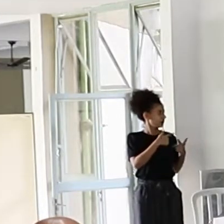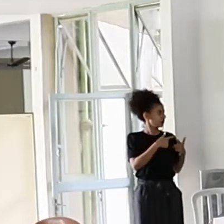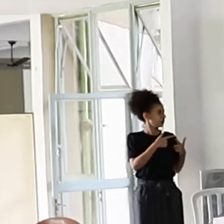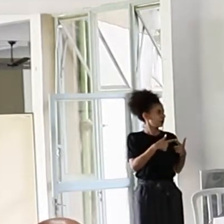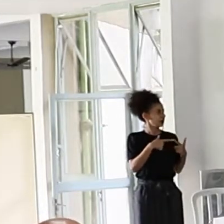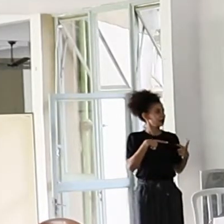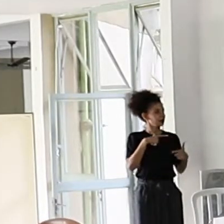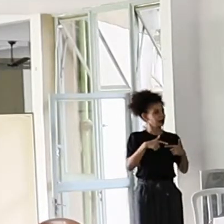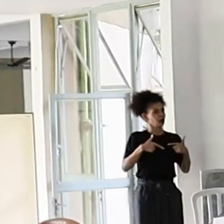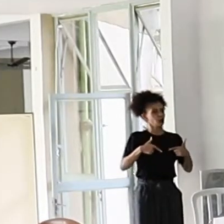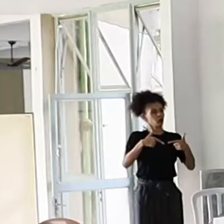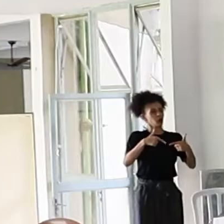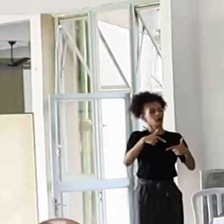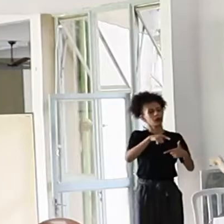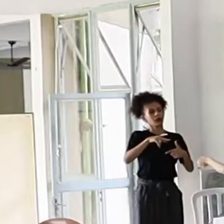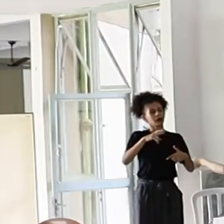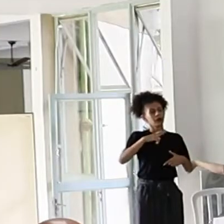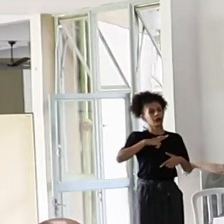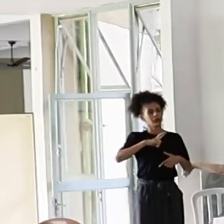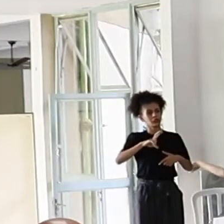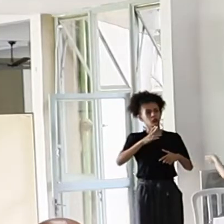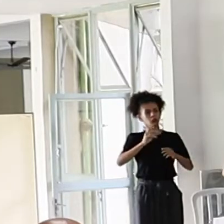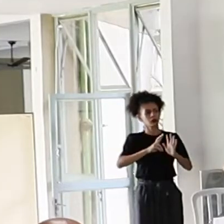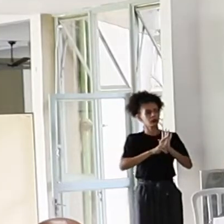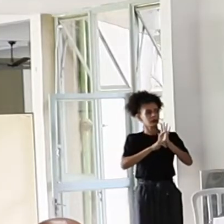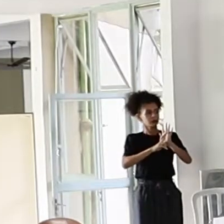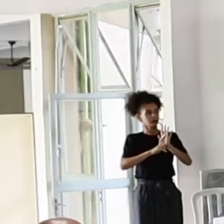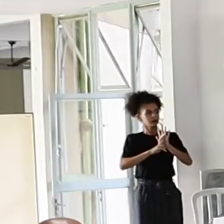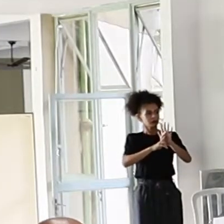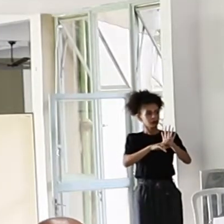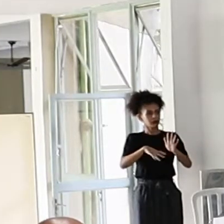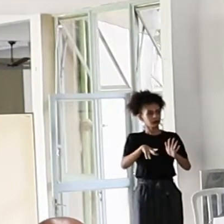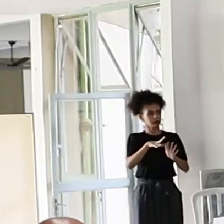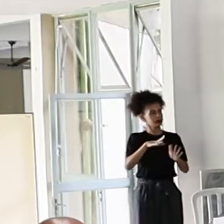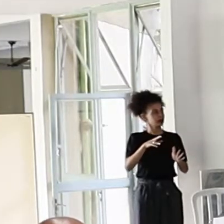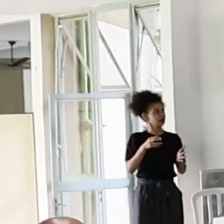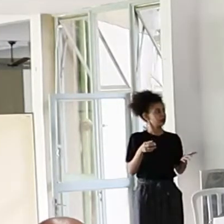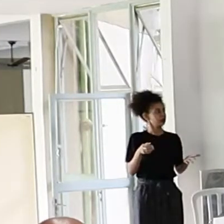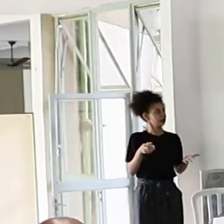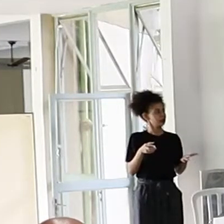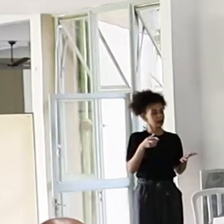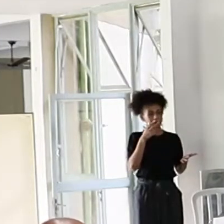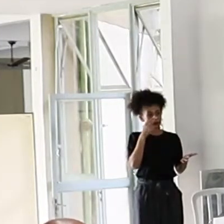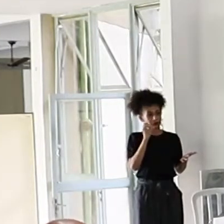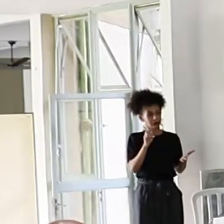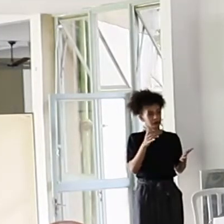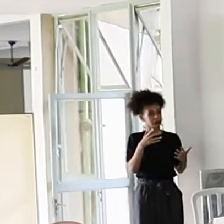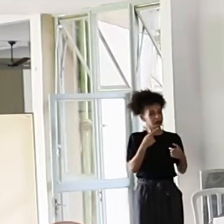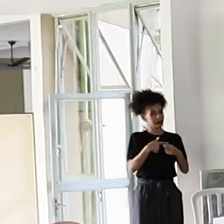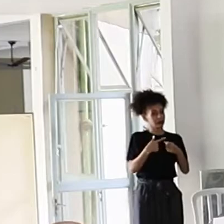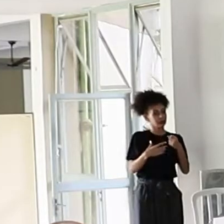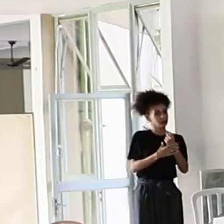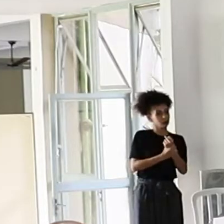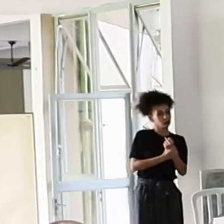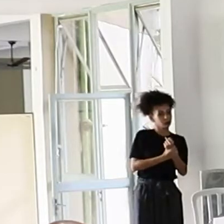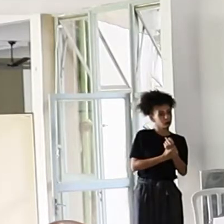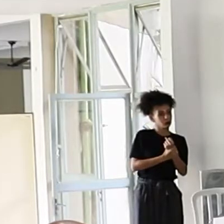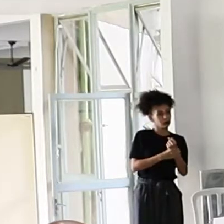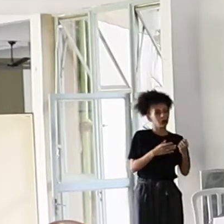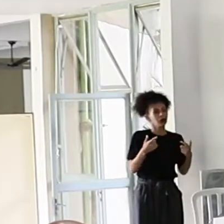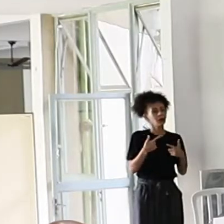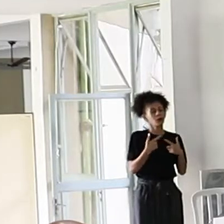hein a um ativismo religioso bastante representativo importante Será se a gente isso é uma cidade Segura